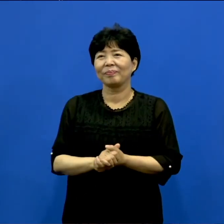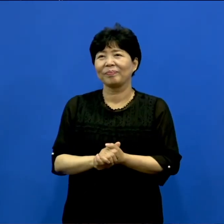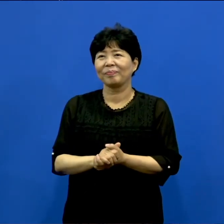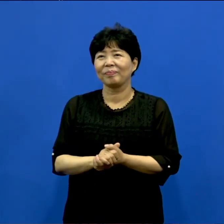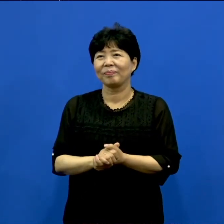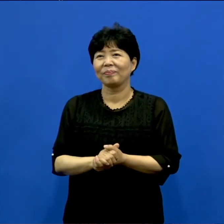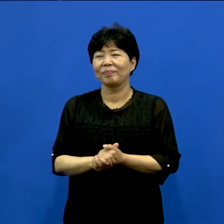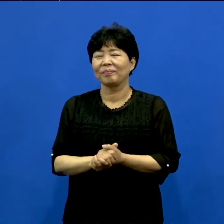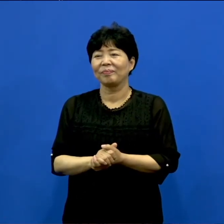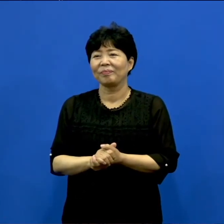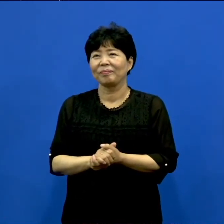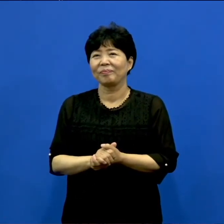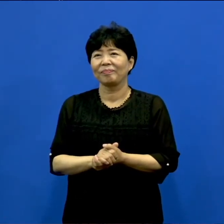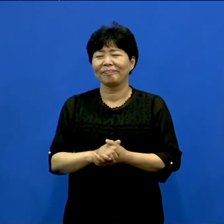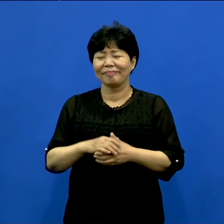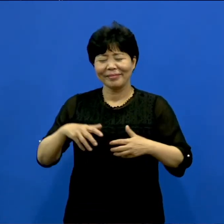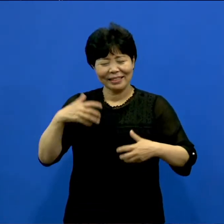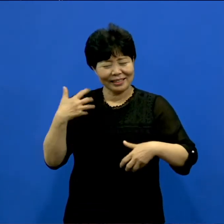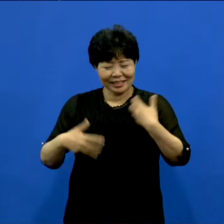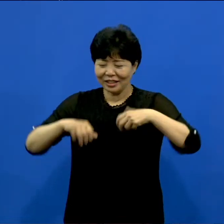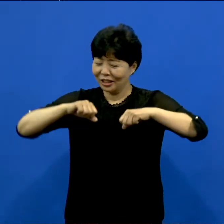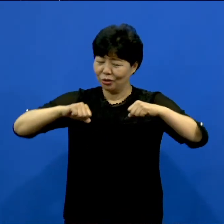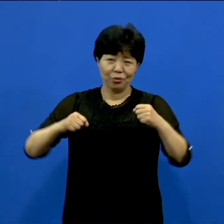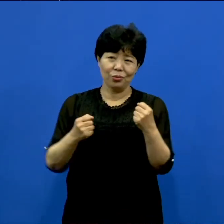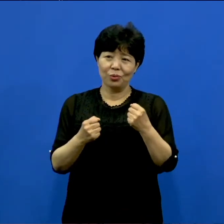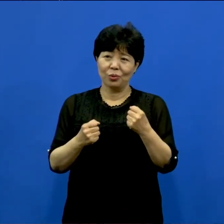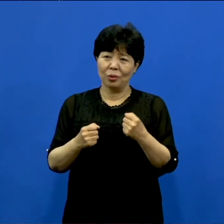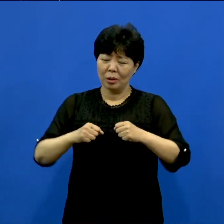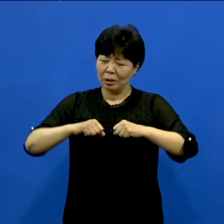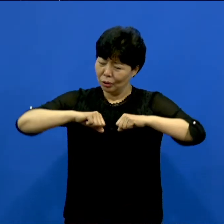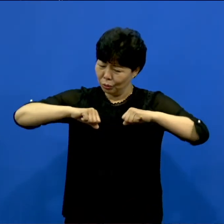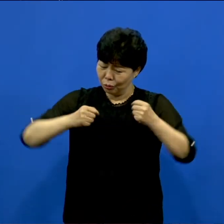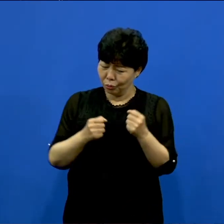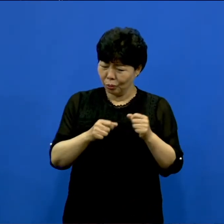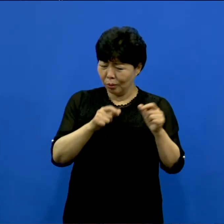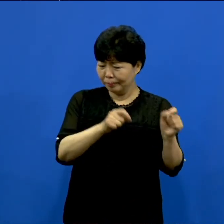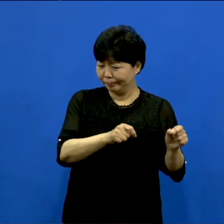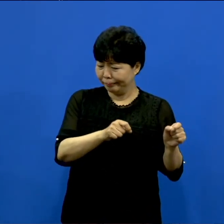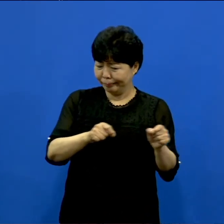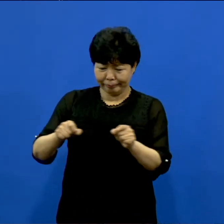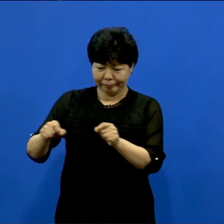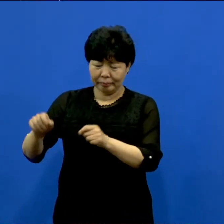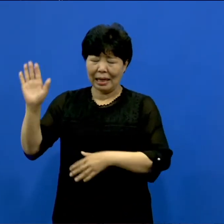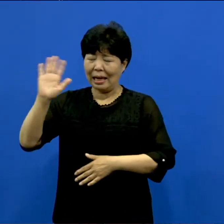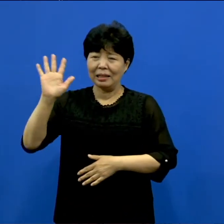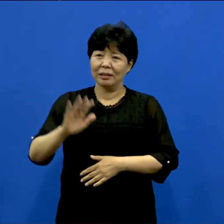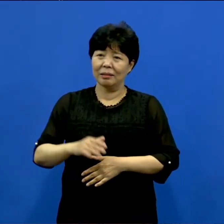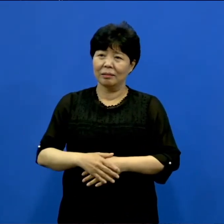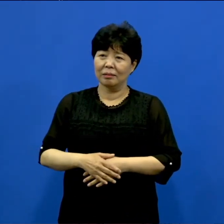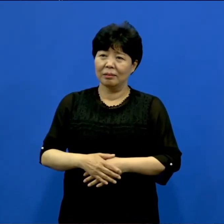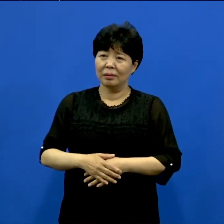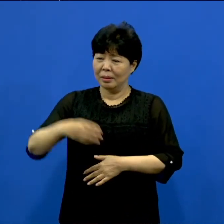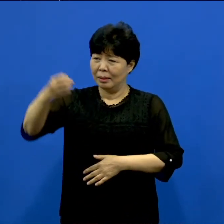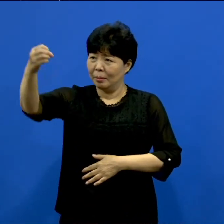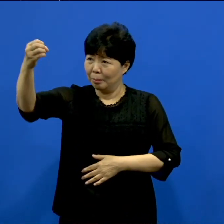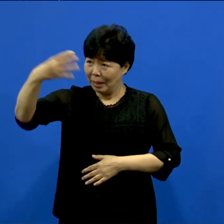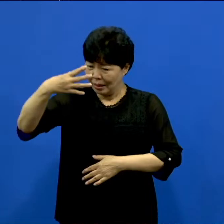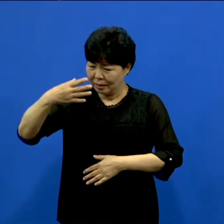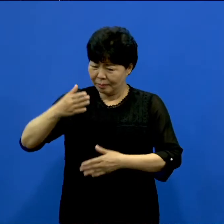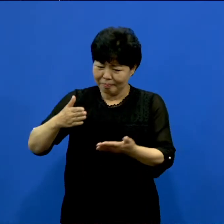나중에는 기꺼이 순종하죠. 순종을 미루는 수준이 아니라 순종해야 할 것을 기다리고 있는 사람, 기다리고